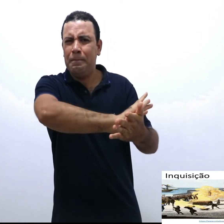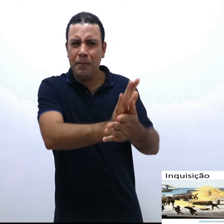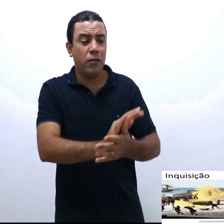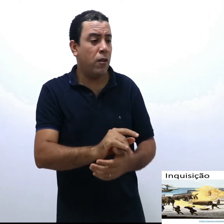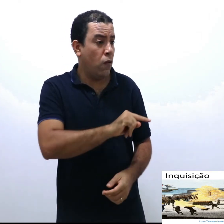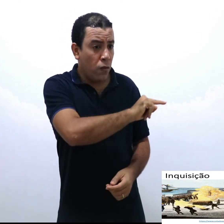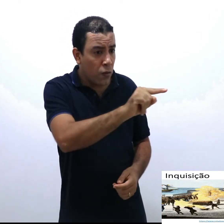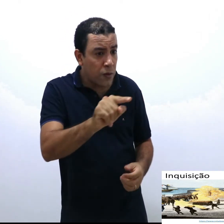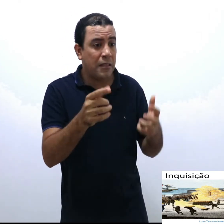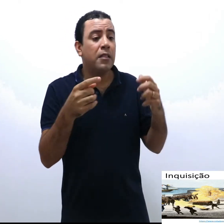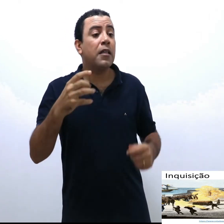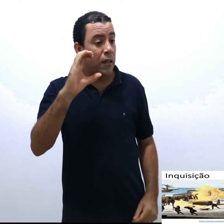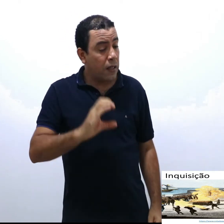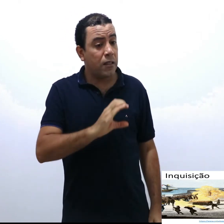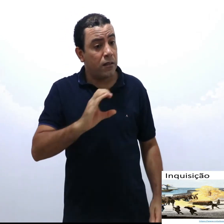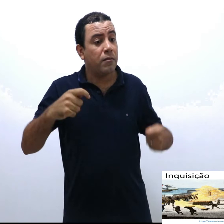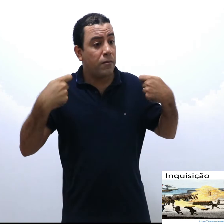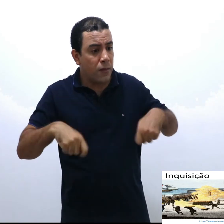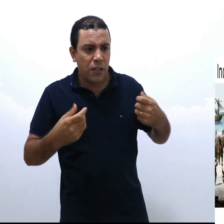catolicismo, eles diziam que era necessário aceitar a